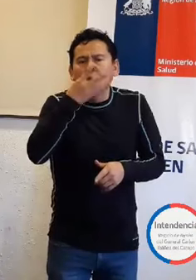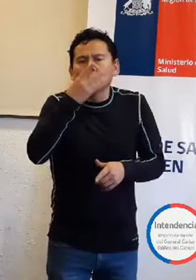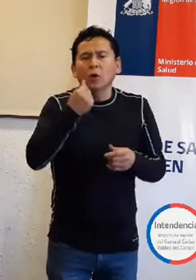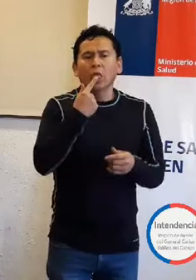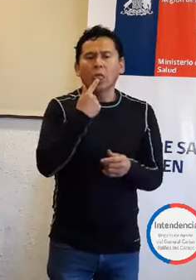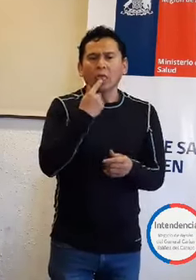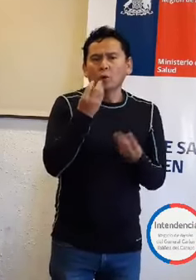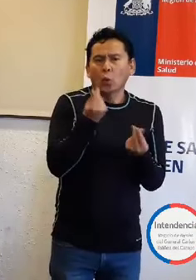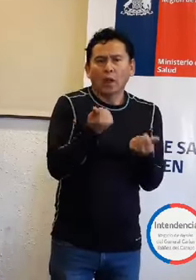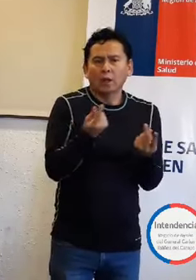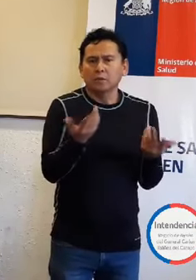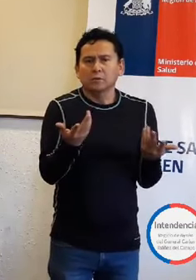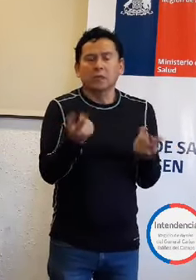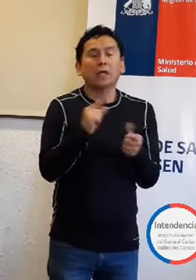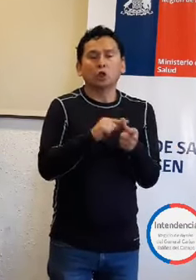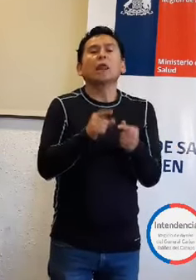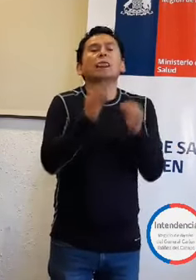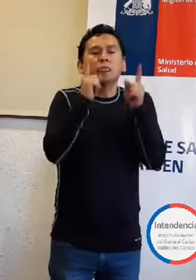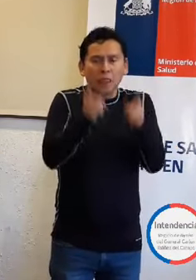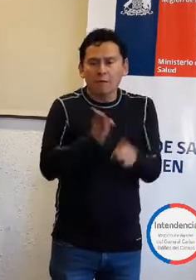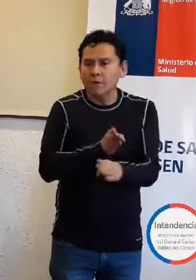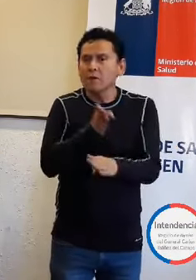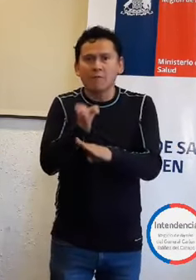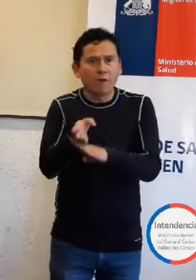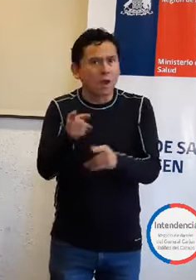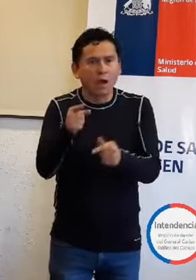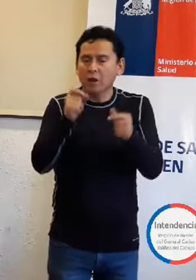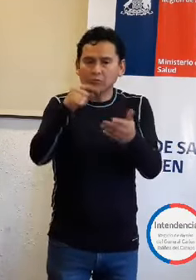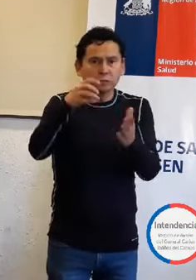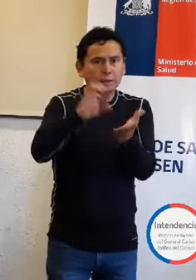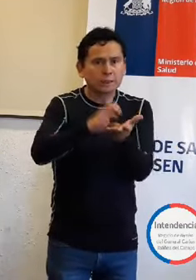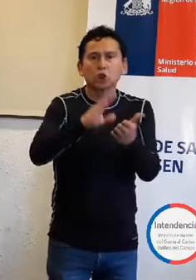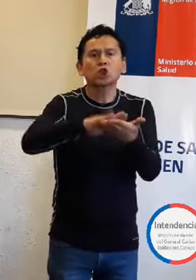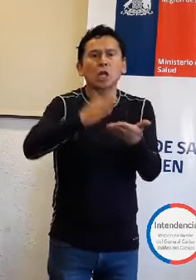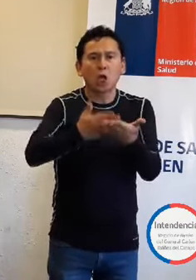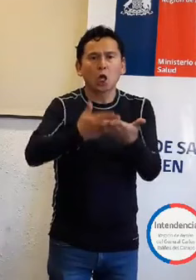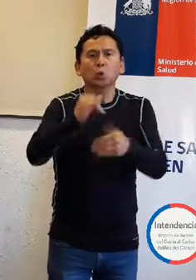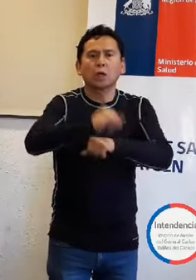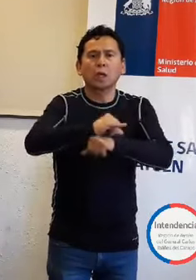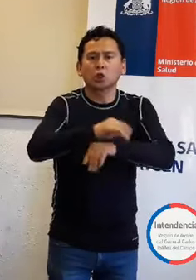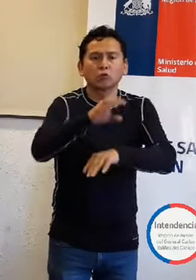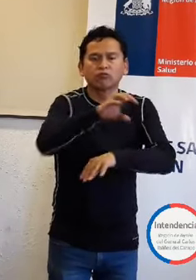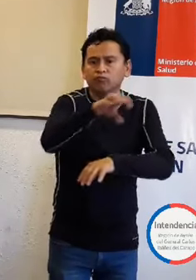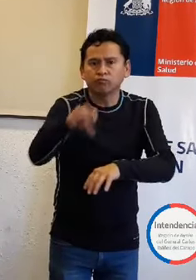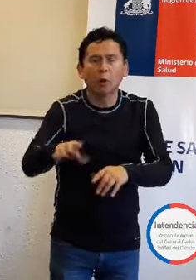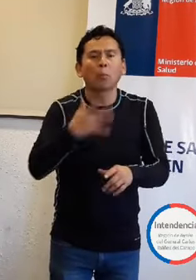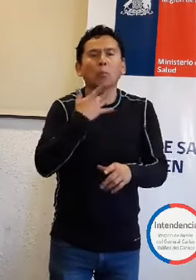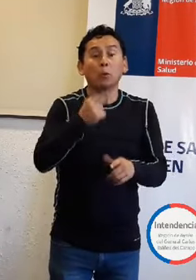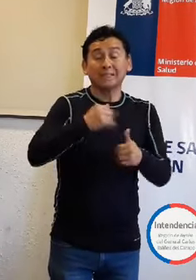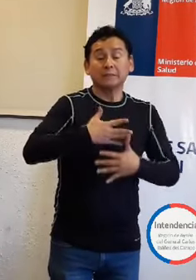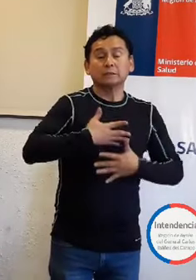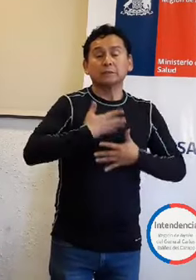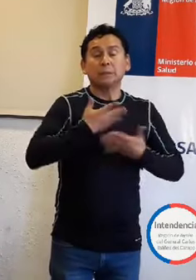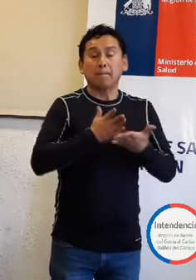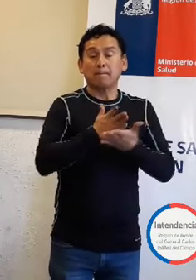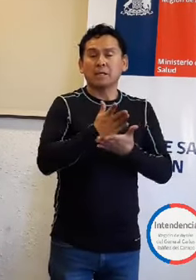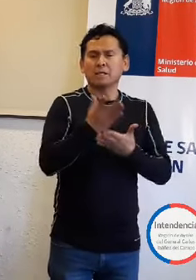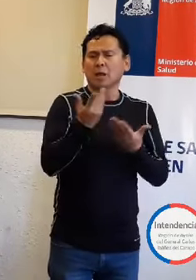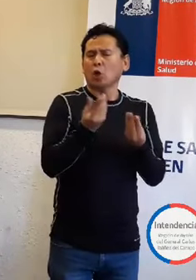del gusto debes consultar en cualquier punto o cualquier centro de salud de la región de Aysén ya que los síntomas parten